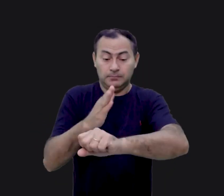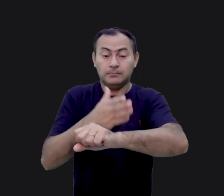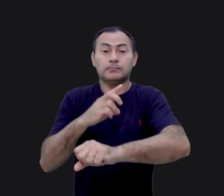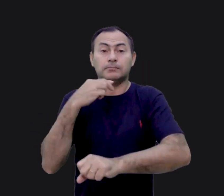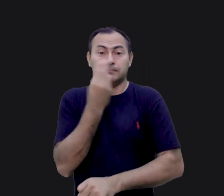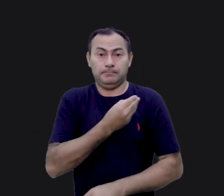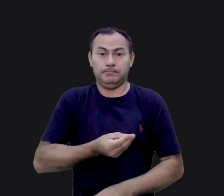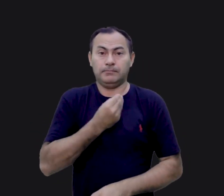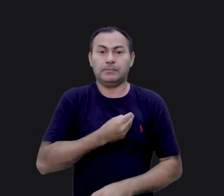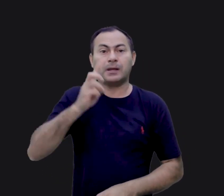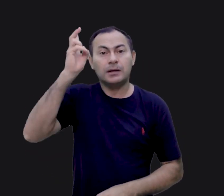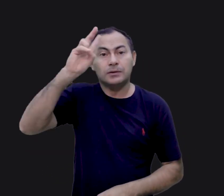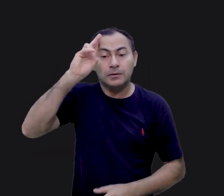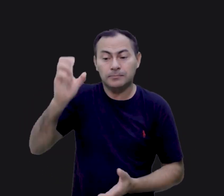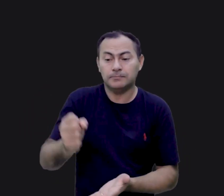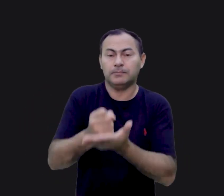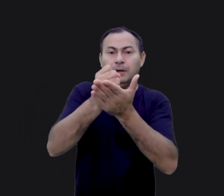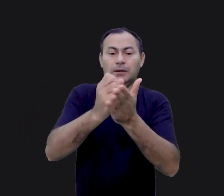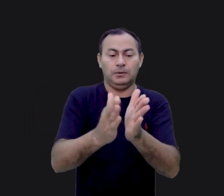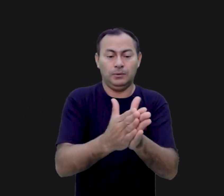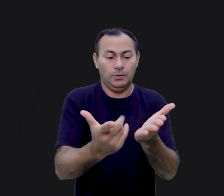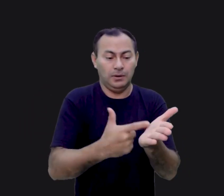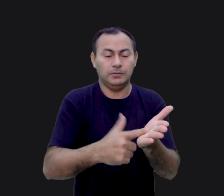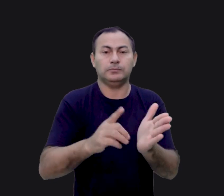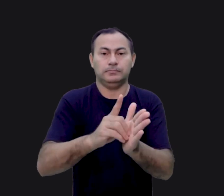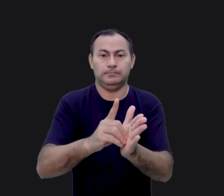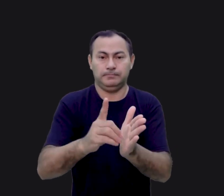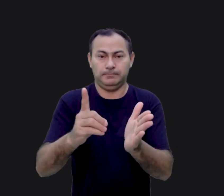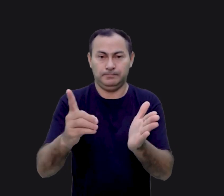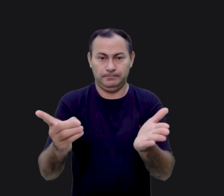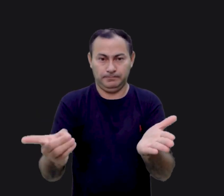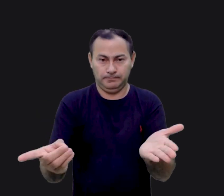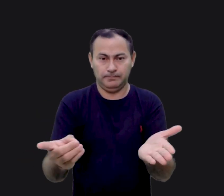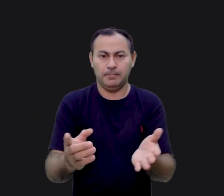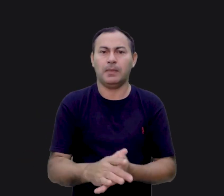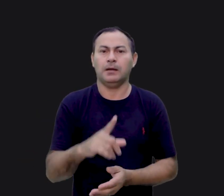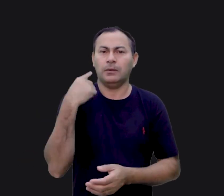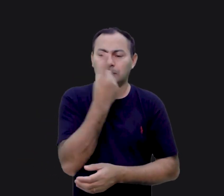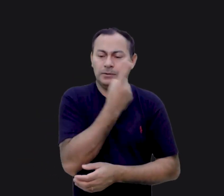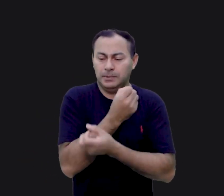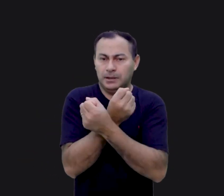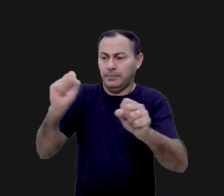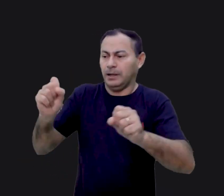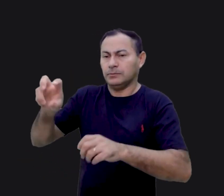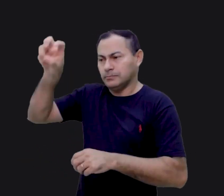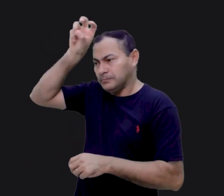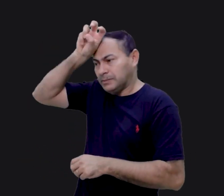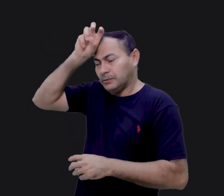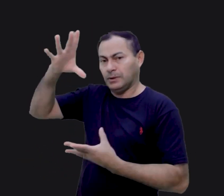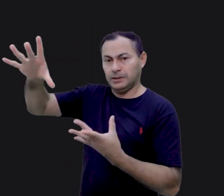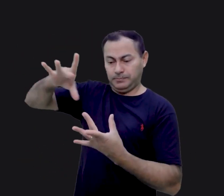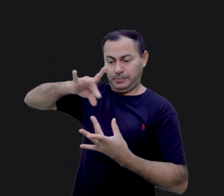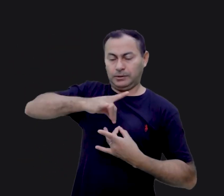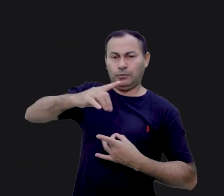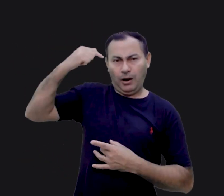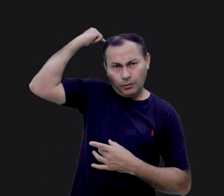em nossa vida alegoria da salvação do livro de Deuteronômio se fomos libertos do Egito espiritual estamos